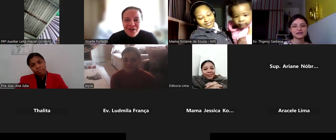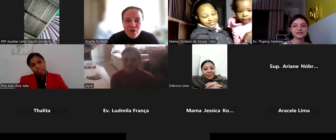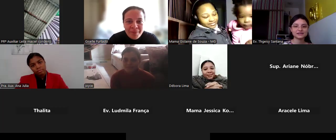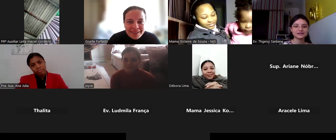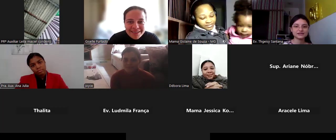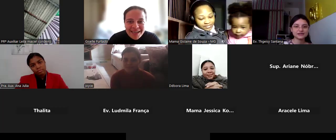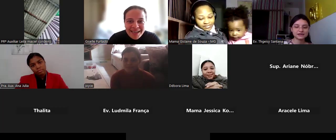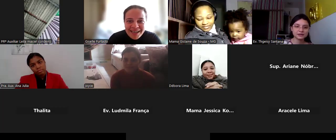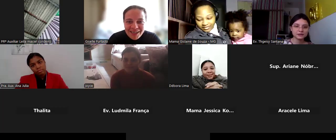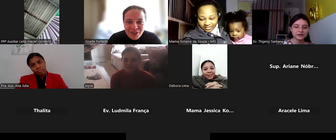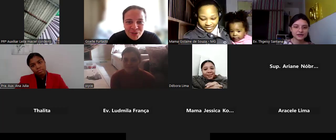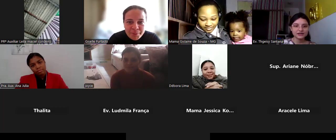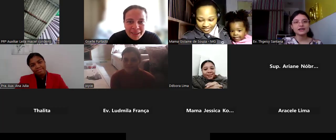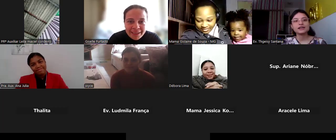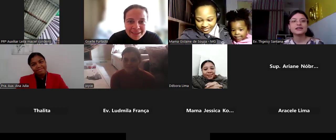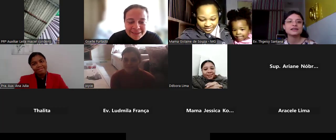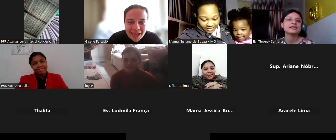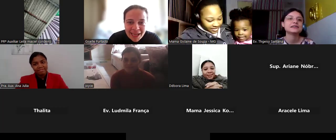Oi, Melissa. Oi, Melissa.